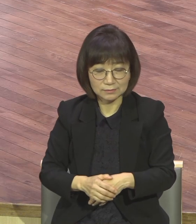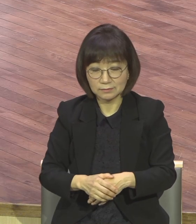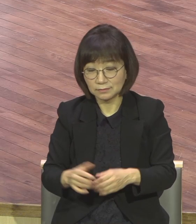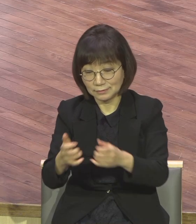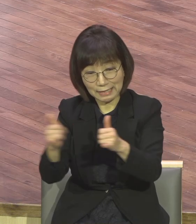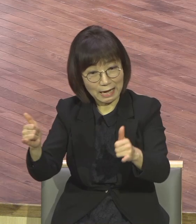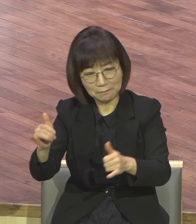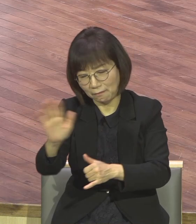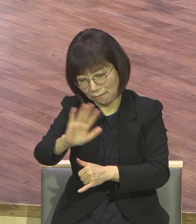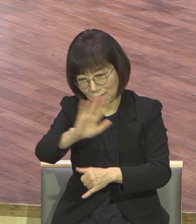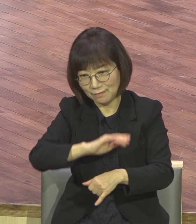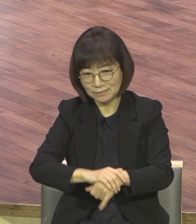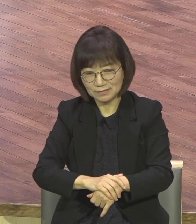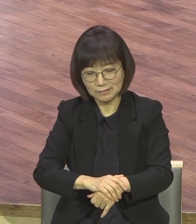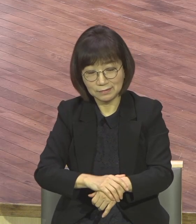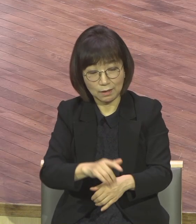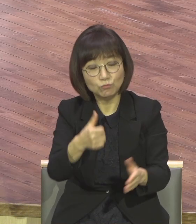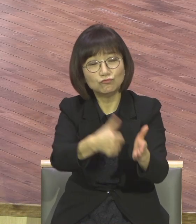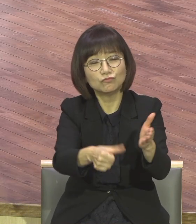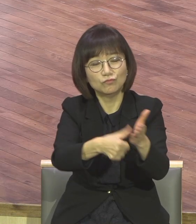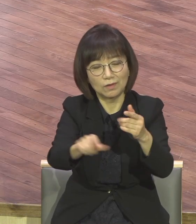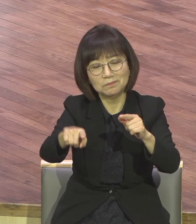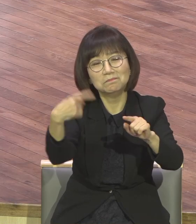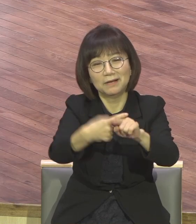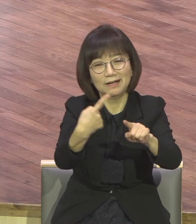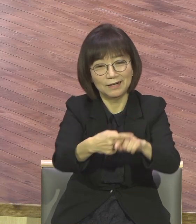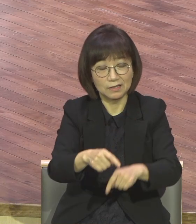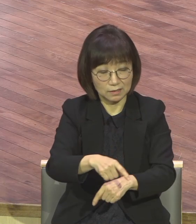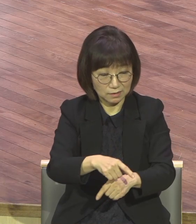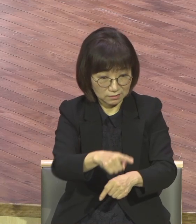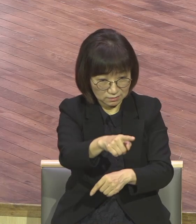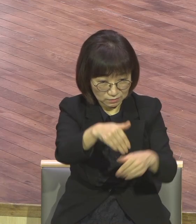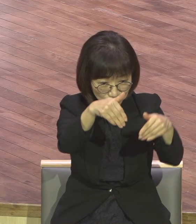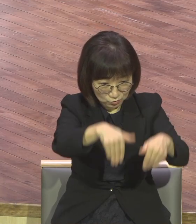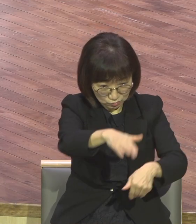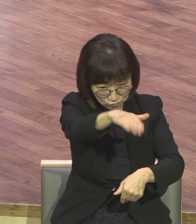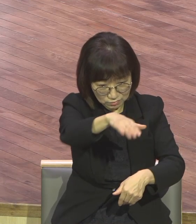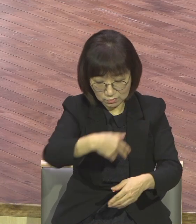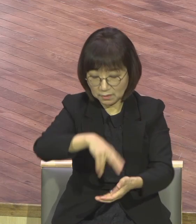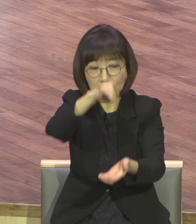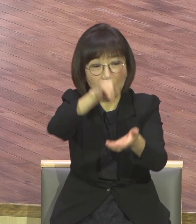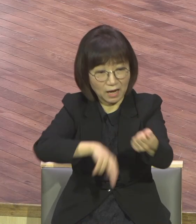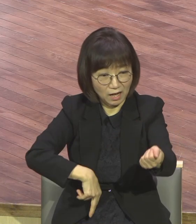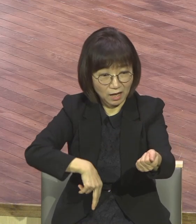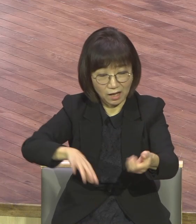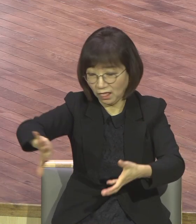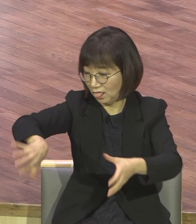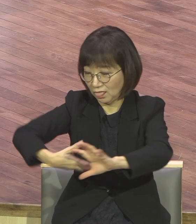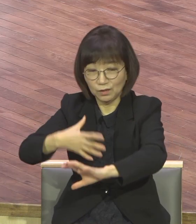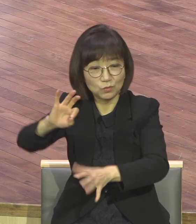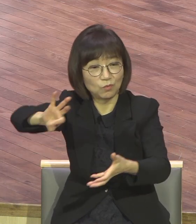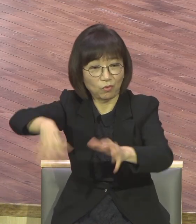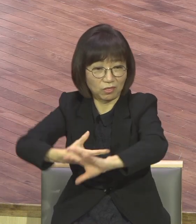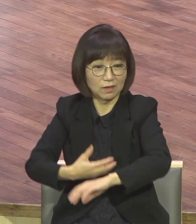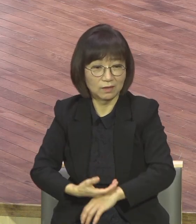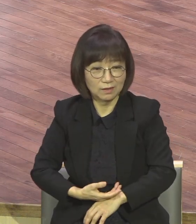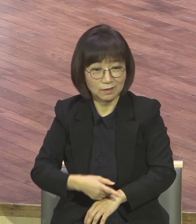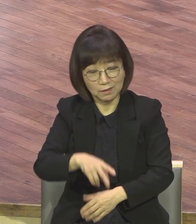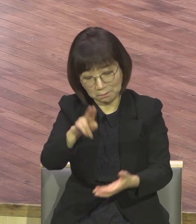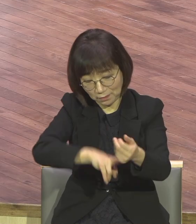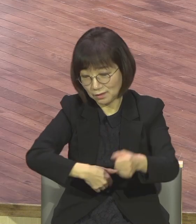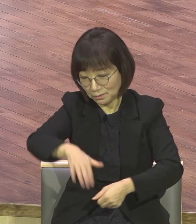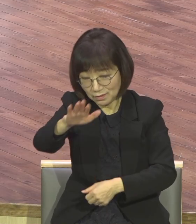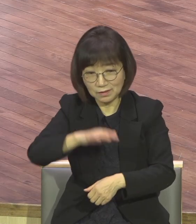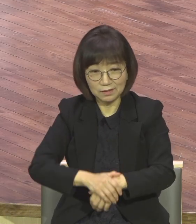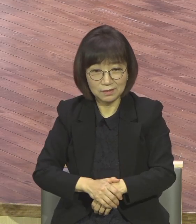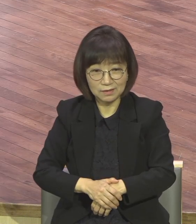받아요. 물건이에요. 물건. 팔고 싸고. 그래 합니다. 팔고 사는 거예요. 제 주인의 재산 중 하나예요.